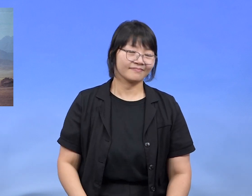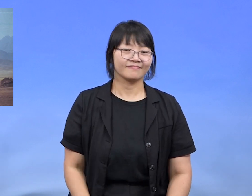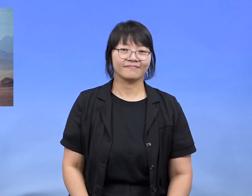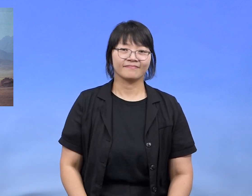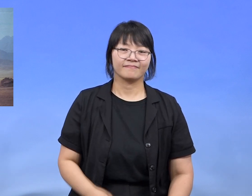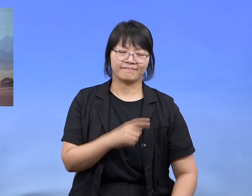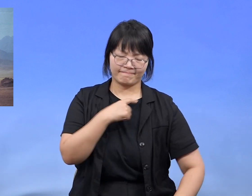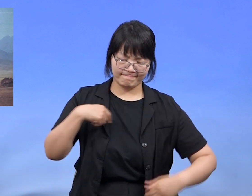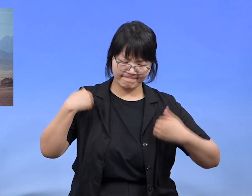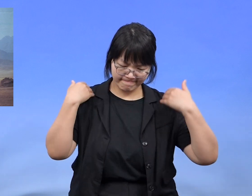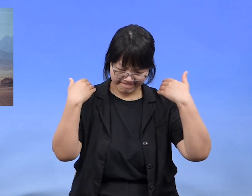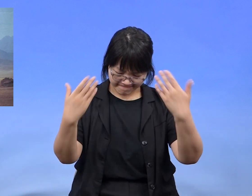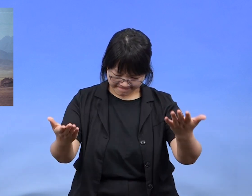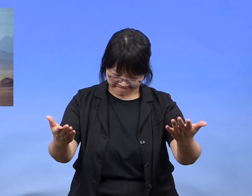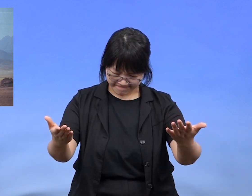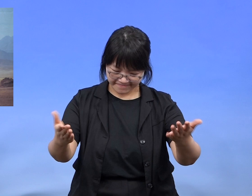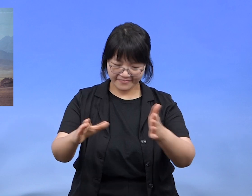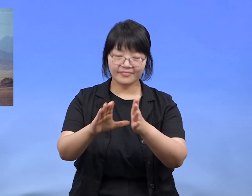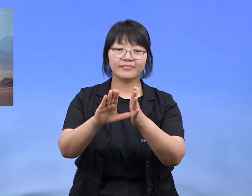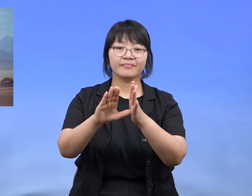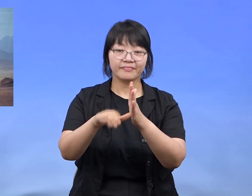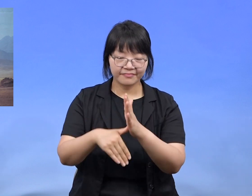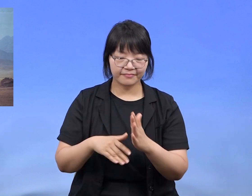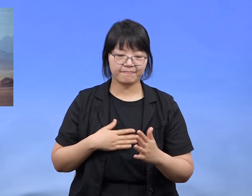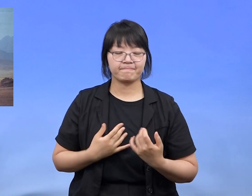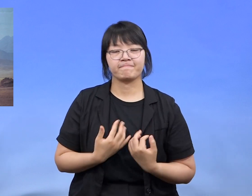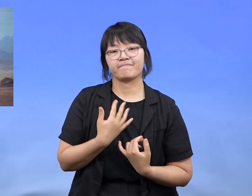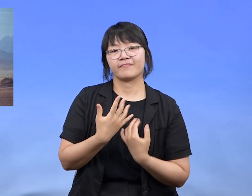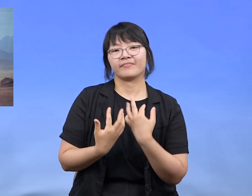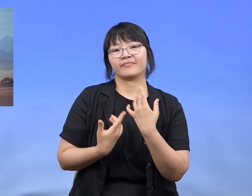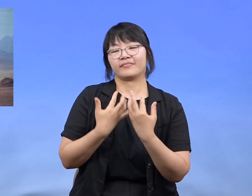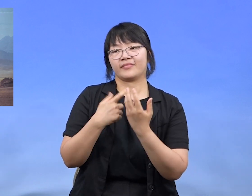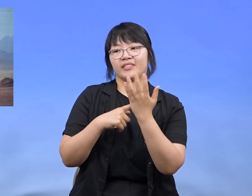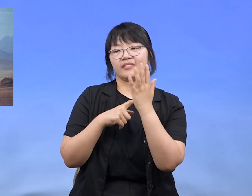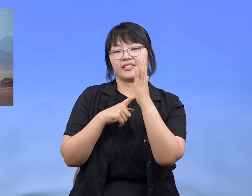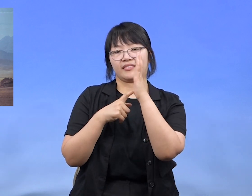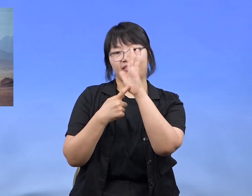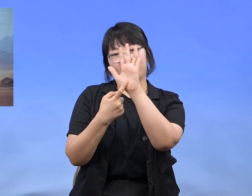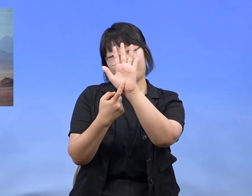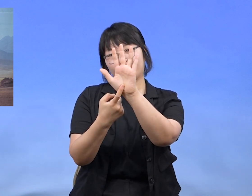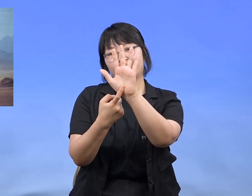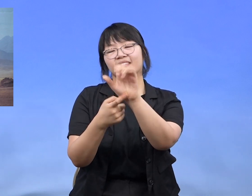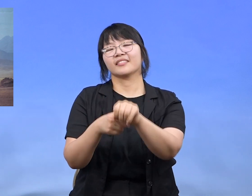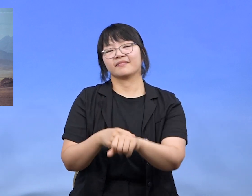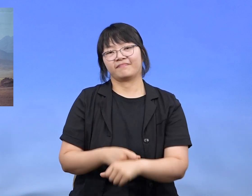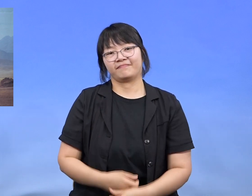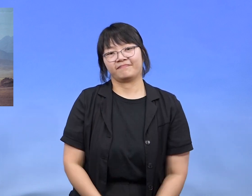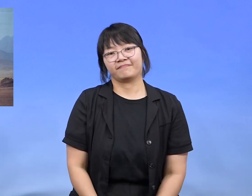더 헌신함으로써만 우리 안에 있는 빛을 드러낼 수가 있는 것이죠.